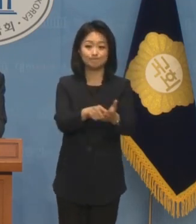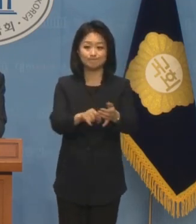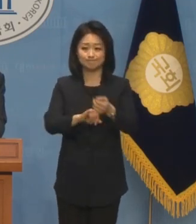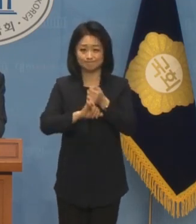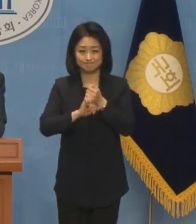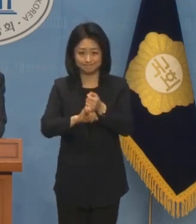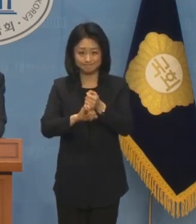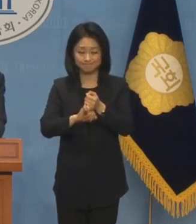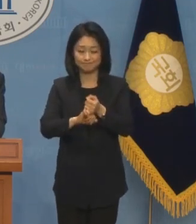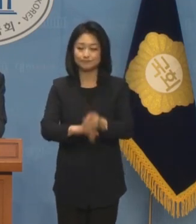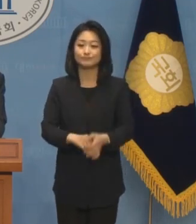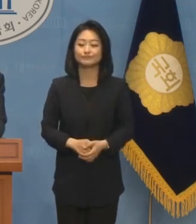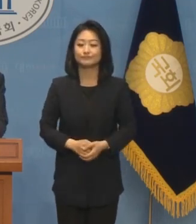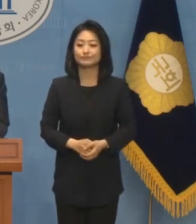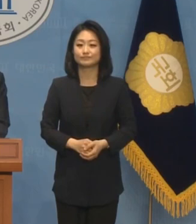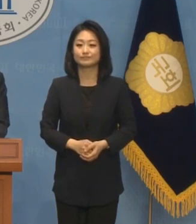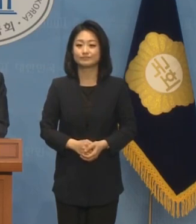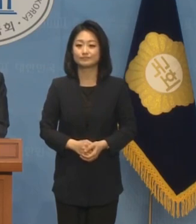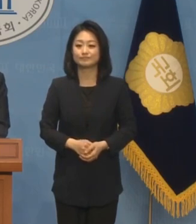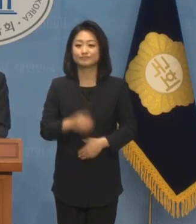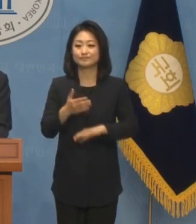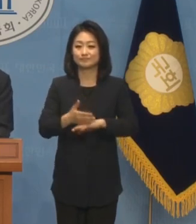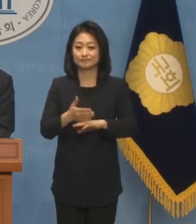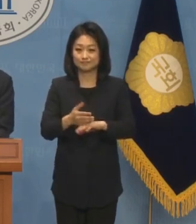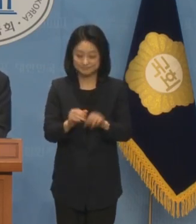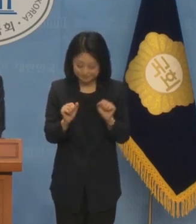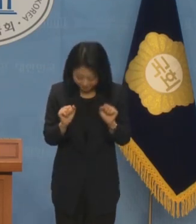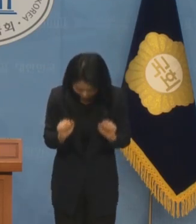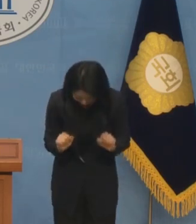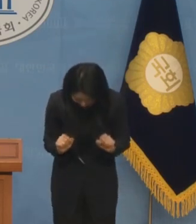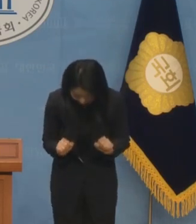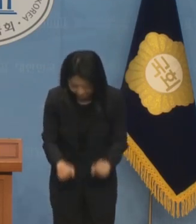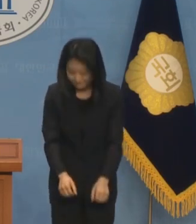최선을 다하겠습니다 감사합니다